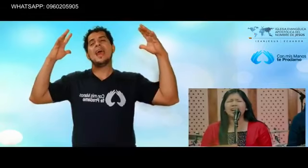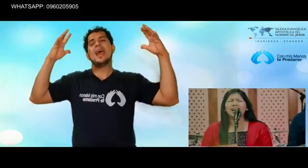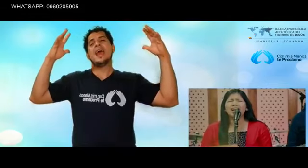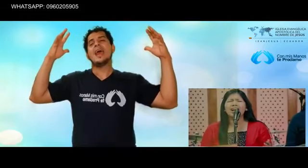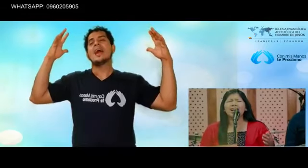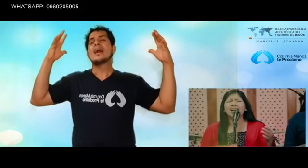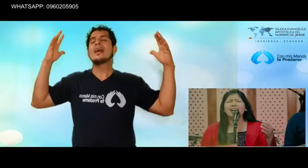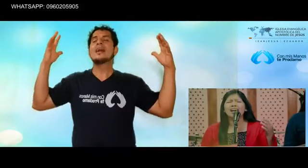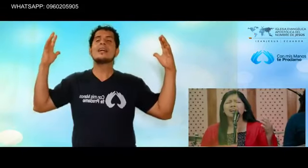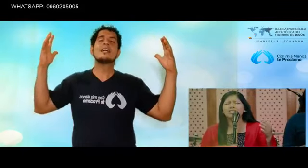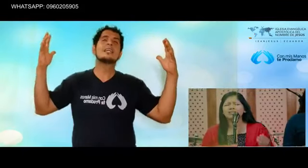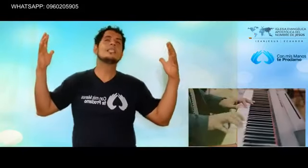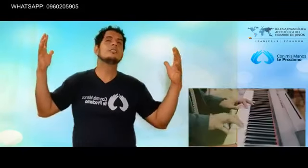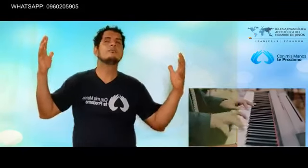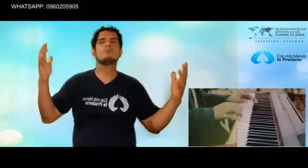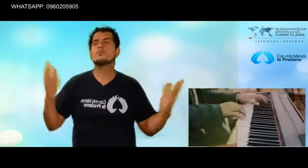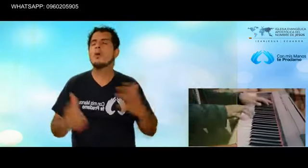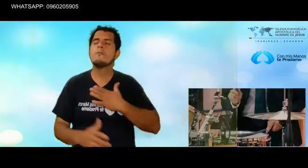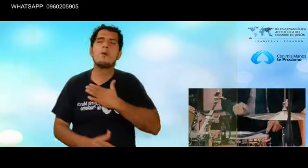manera,